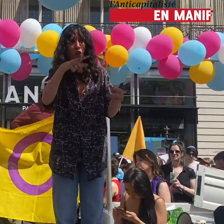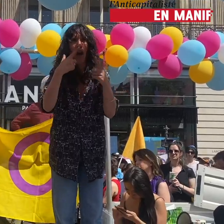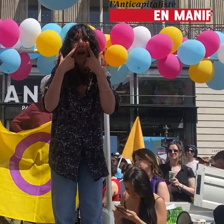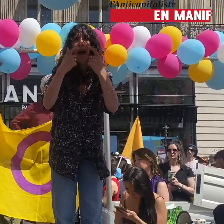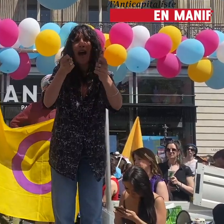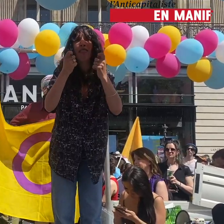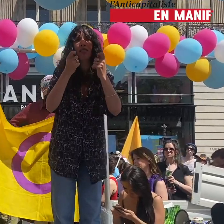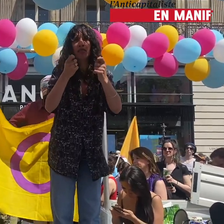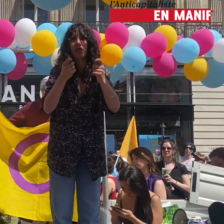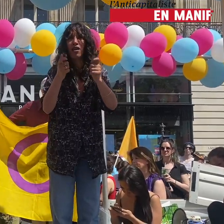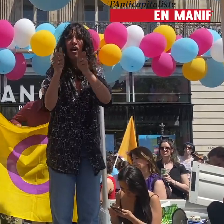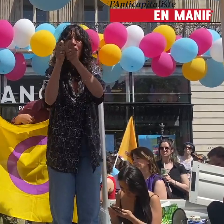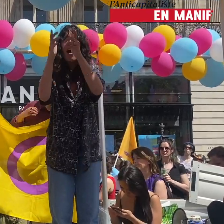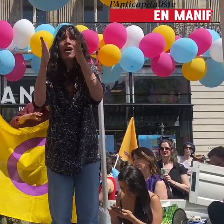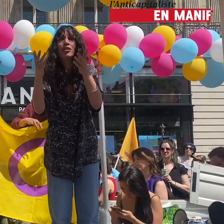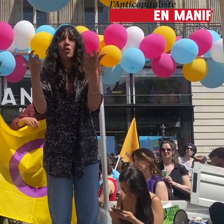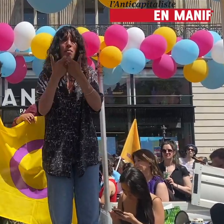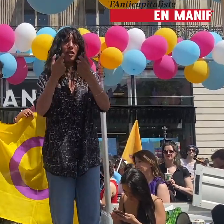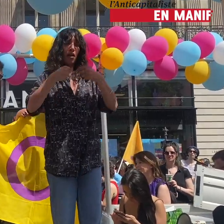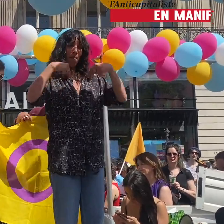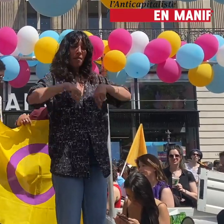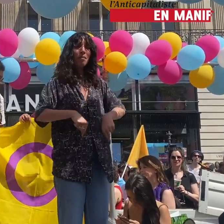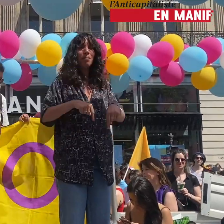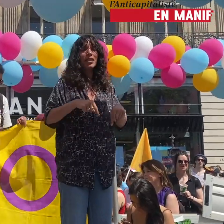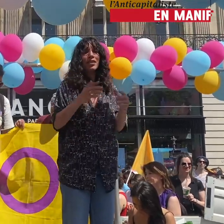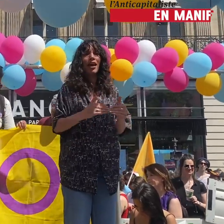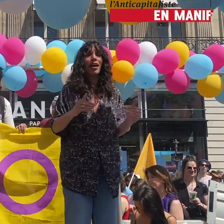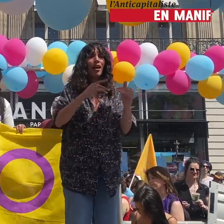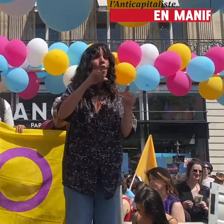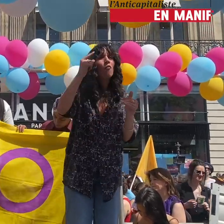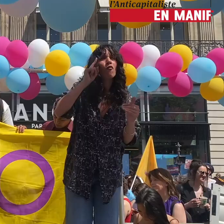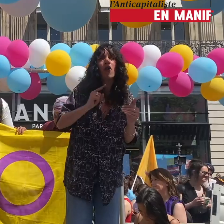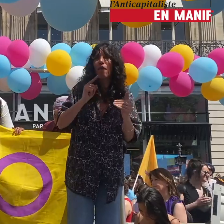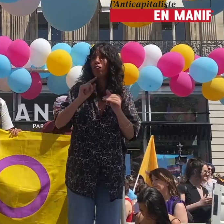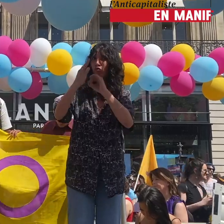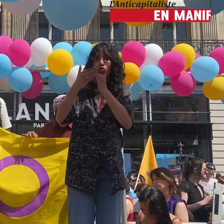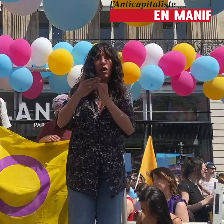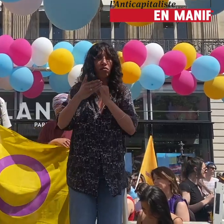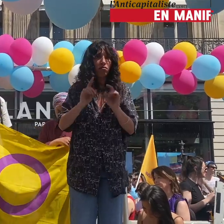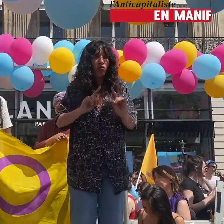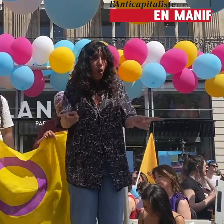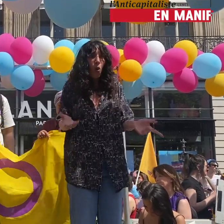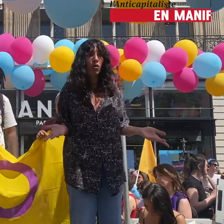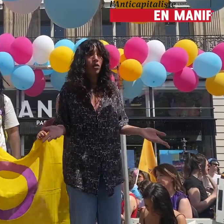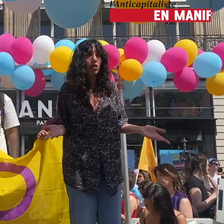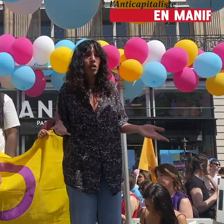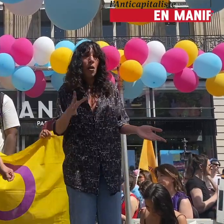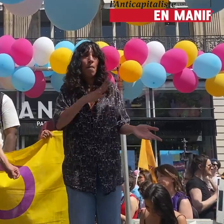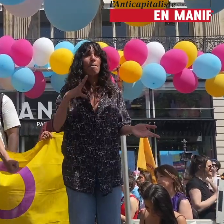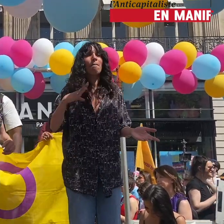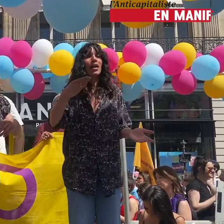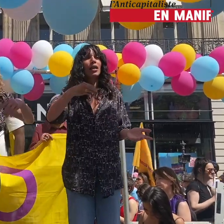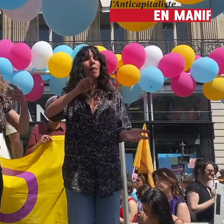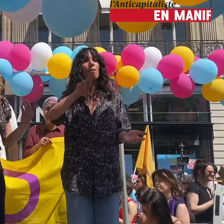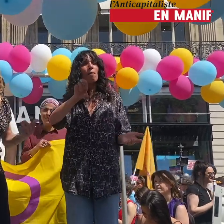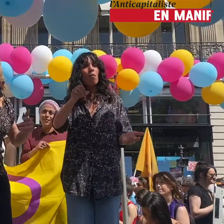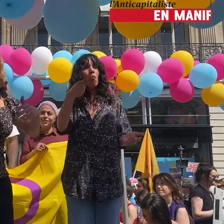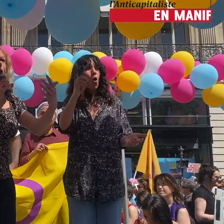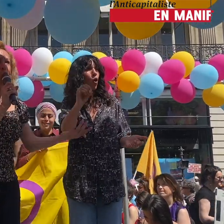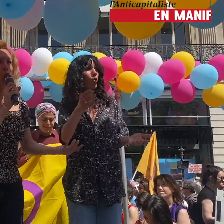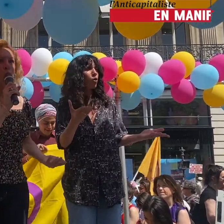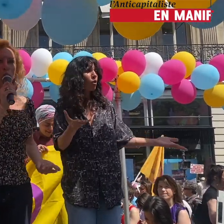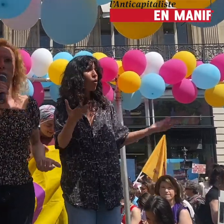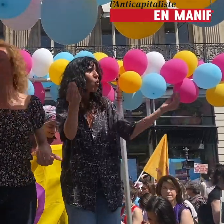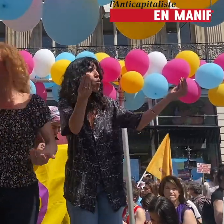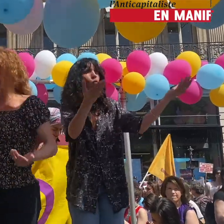les institutions comme le ministère de l'égalité hommes-femmes, elle n'est pas avec nous. Madame Moreno, vous êtes